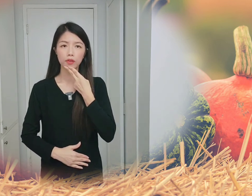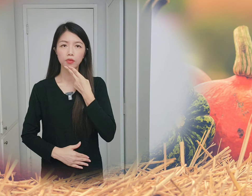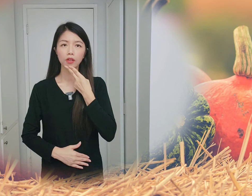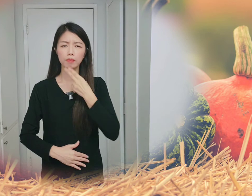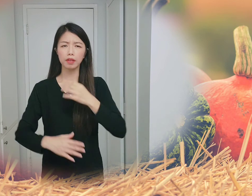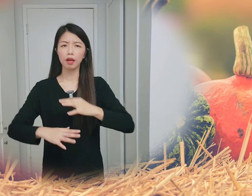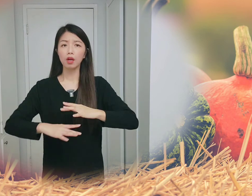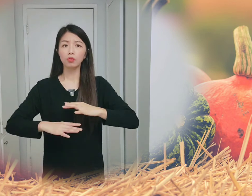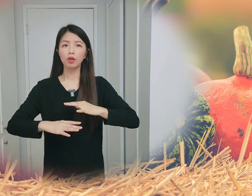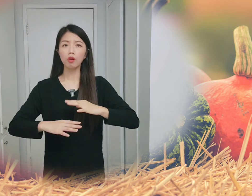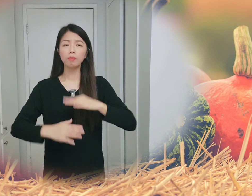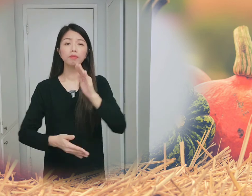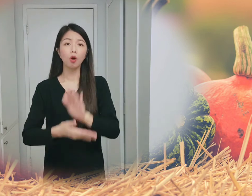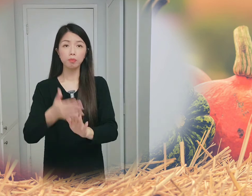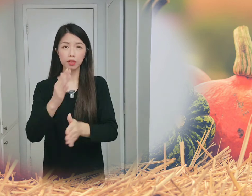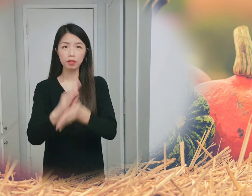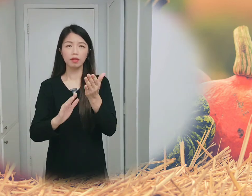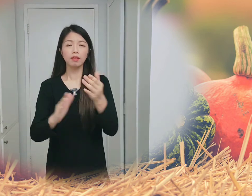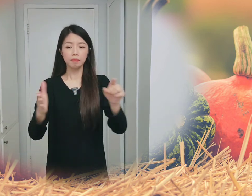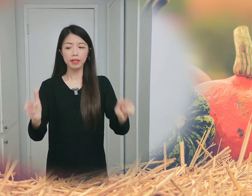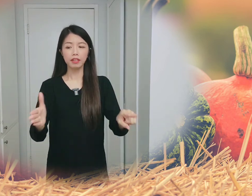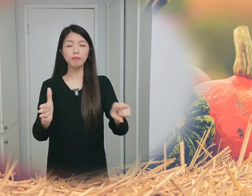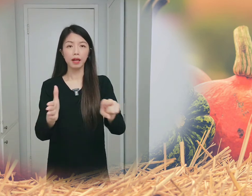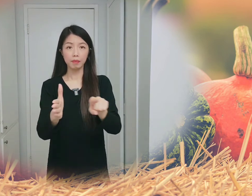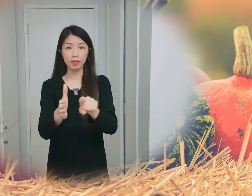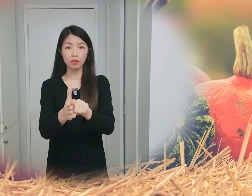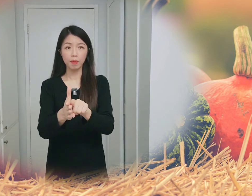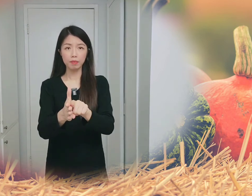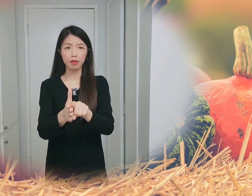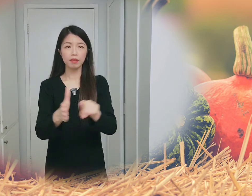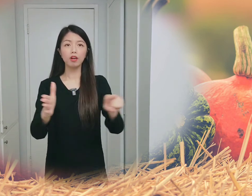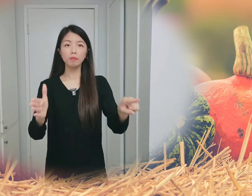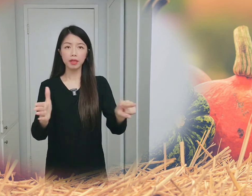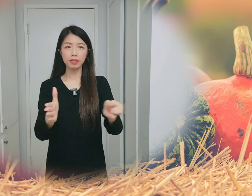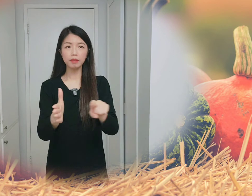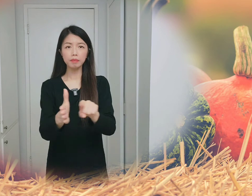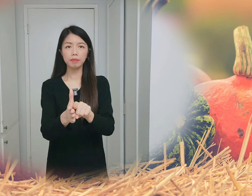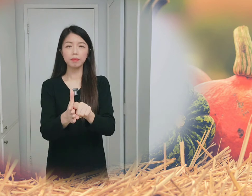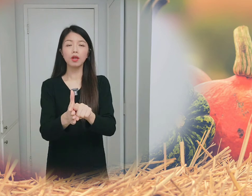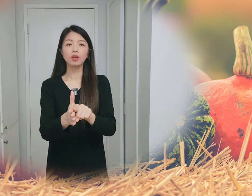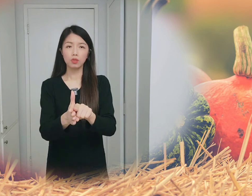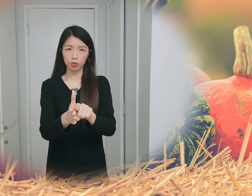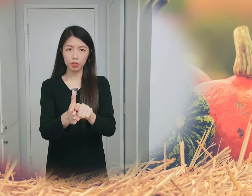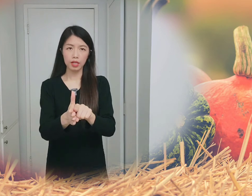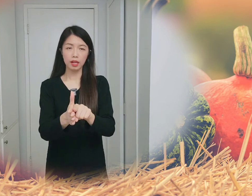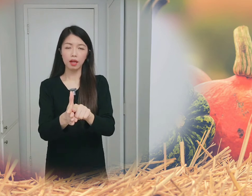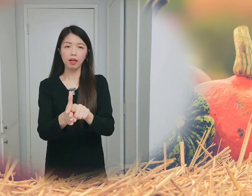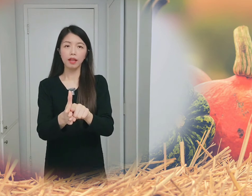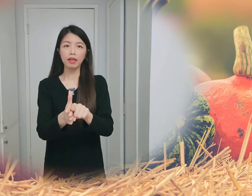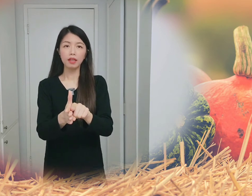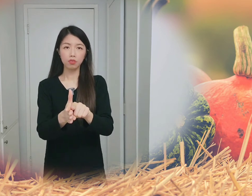없다라고 하는 수의 수어가 됩니다. 두려움 없는 믿음, 아까 믿다 수어 말씀드렸어요. 믿음